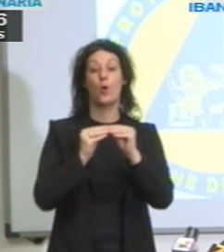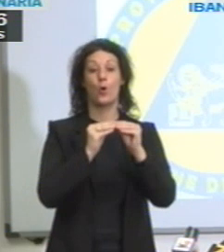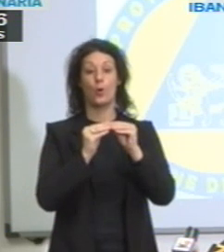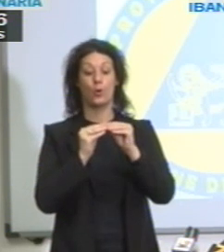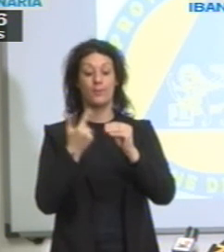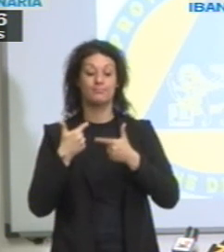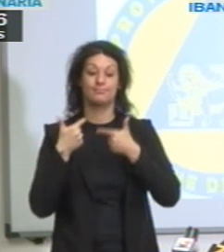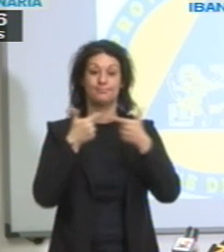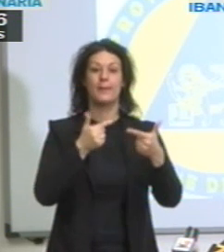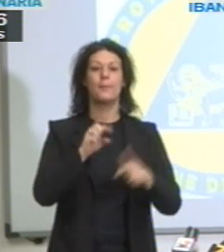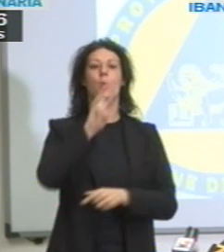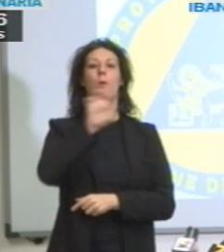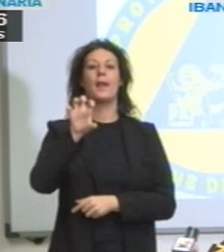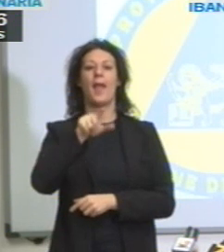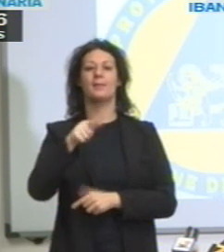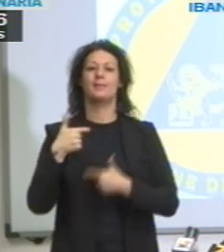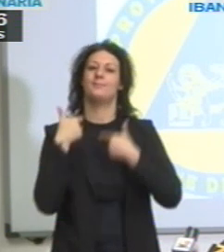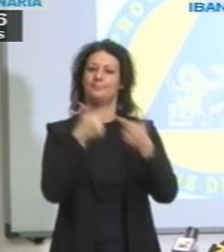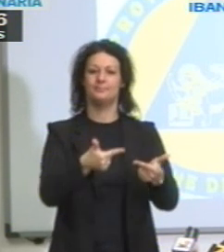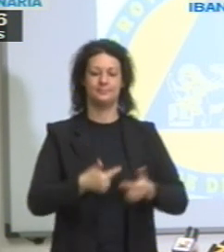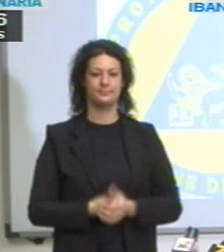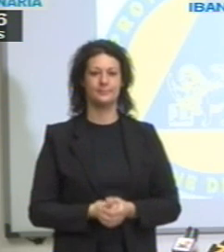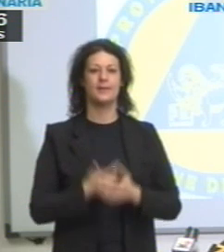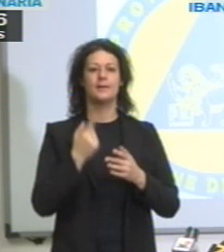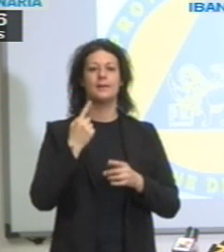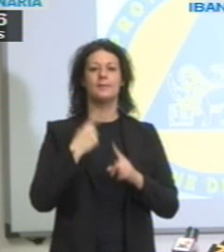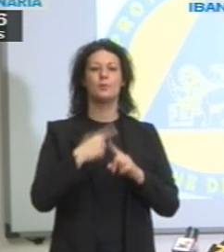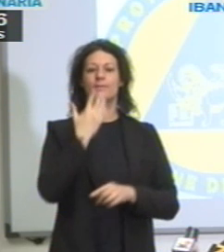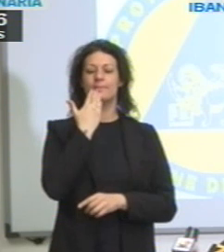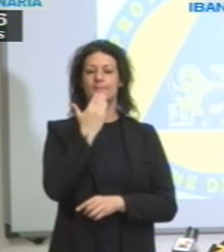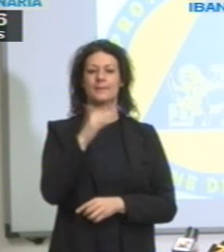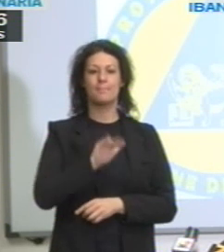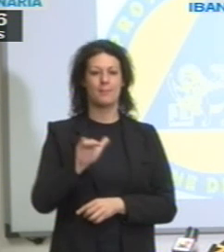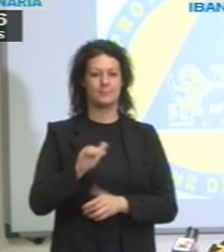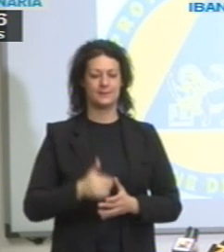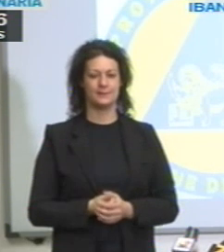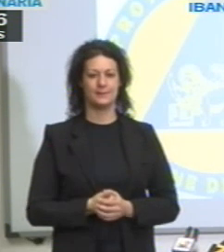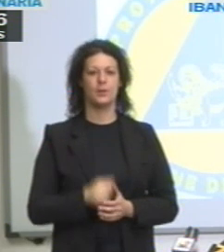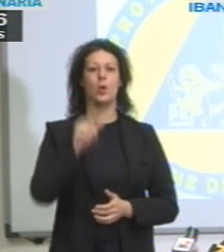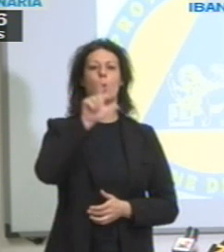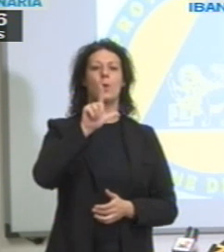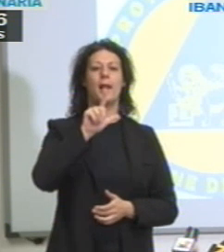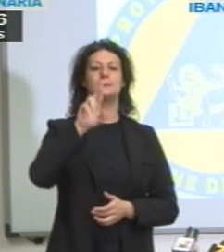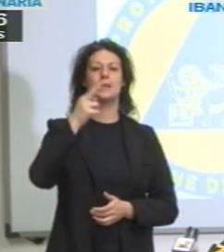weekend in omaggio. Poi voglio ringraziare un paio di bambini, Lucrezia